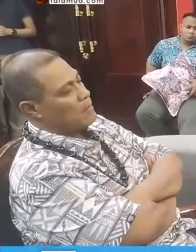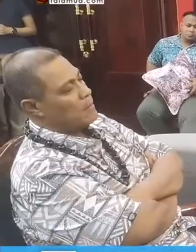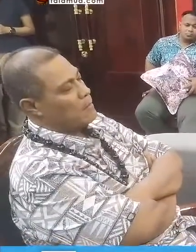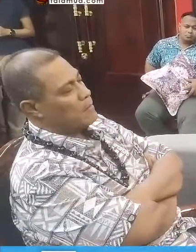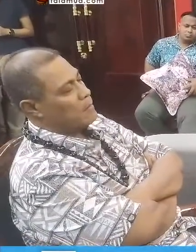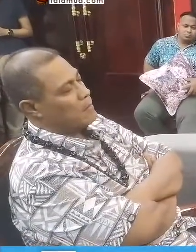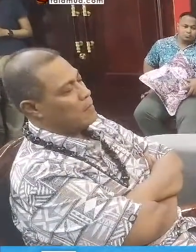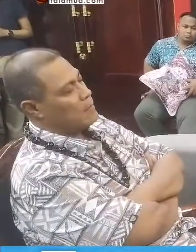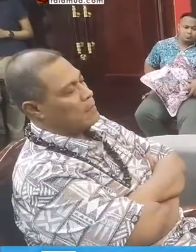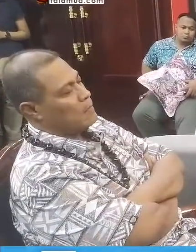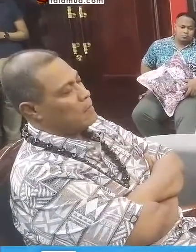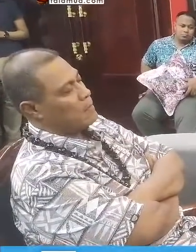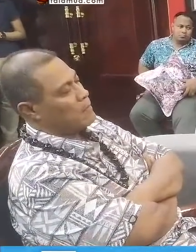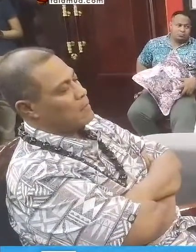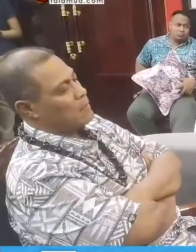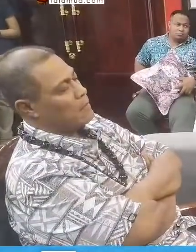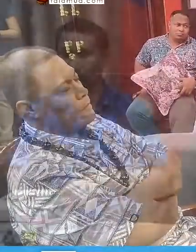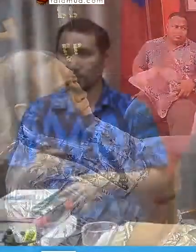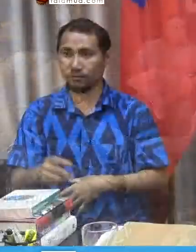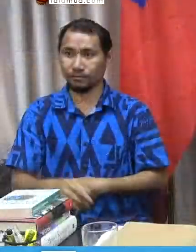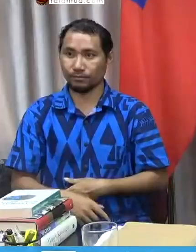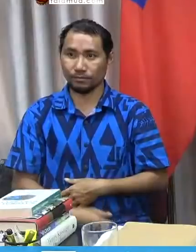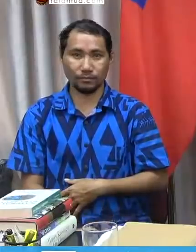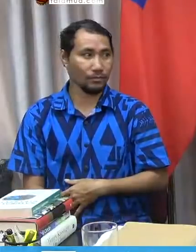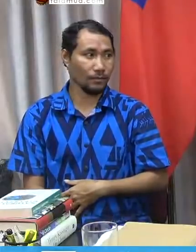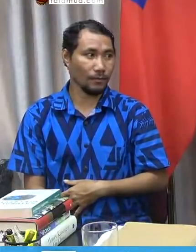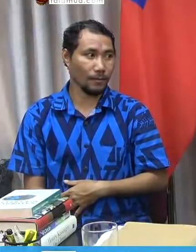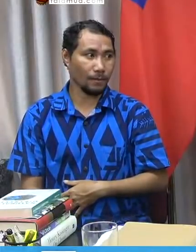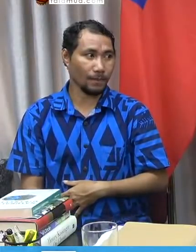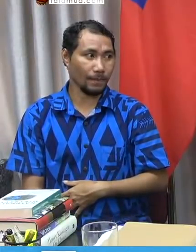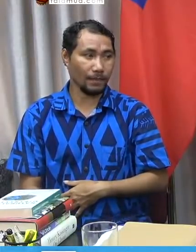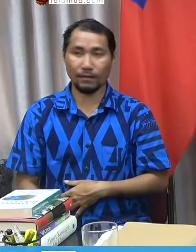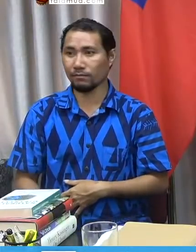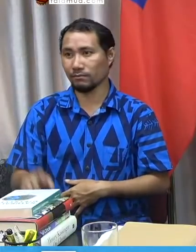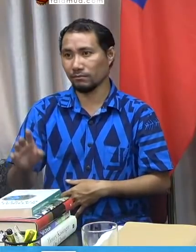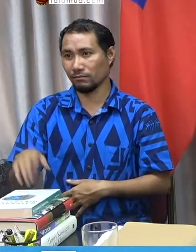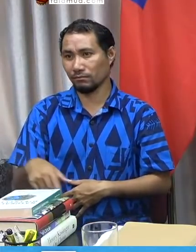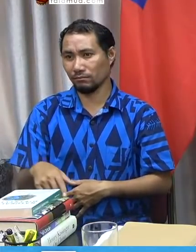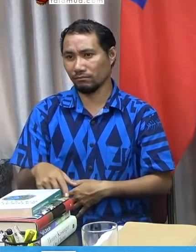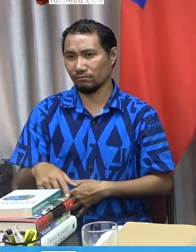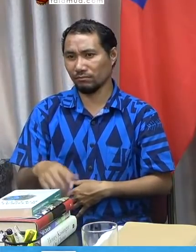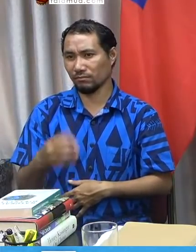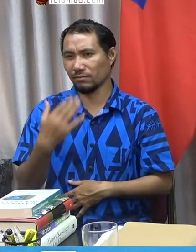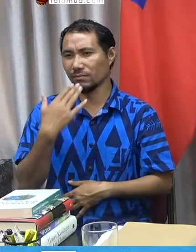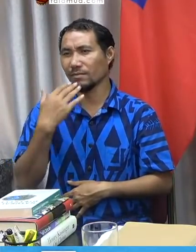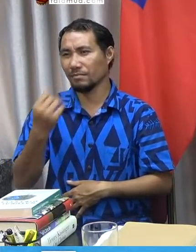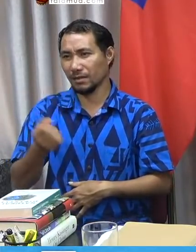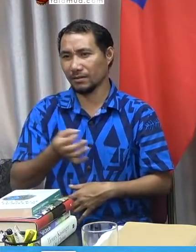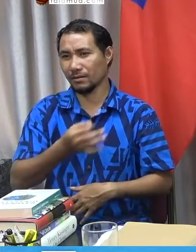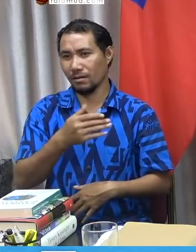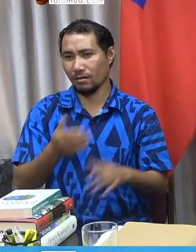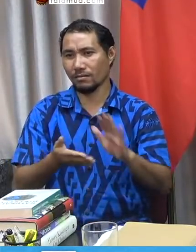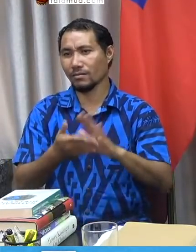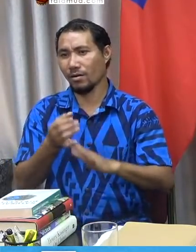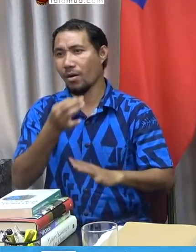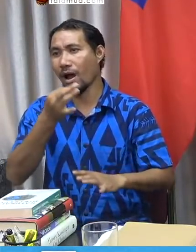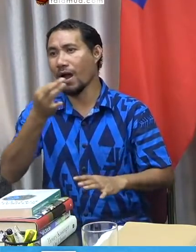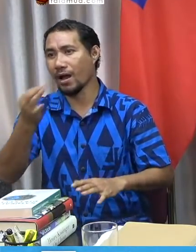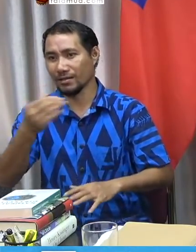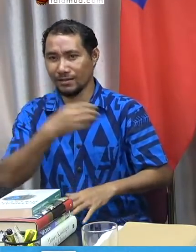se a. E hapai Maria e tala noa wai le minsta o leo leo.